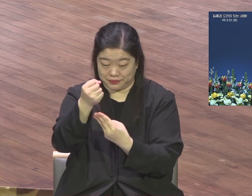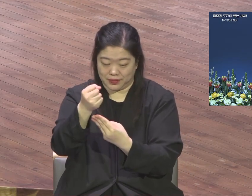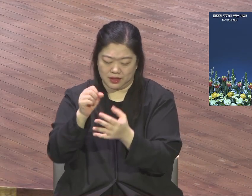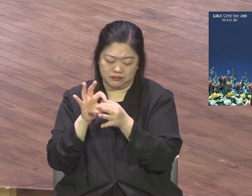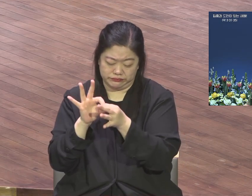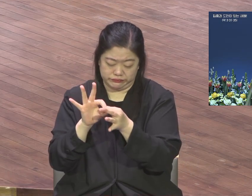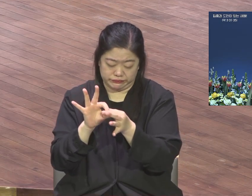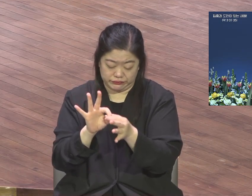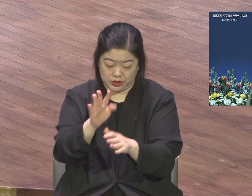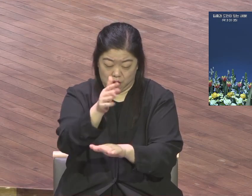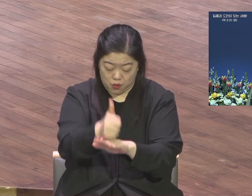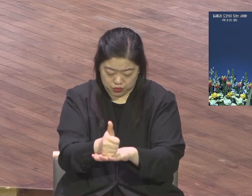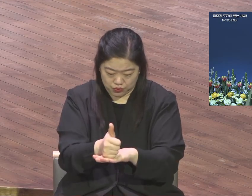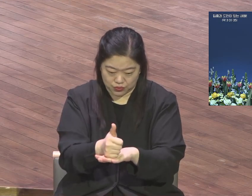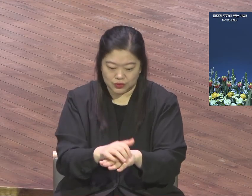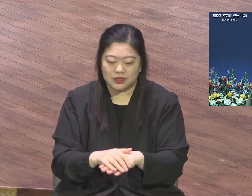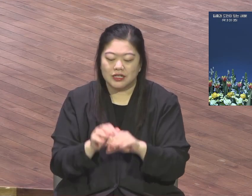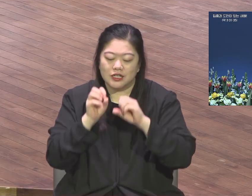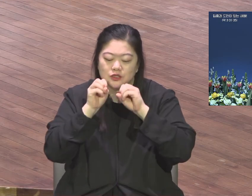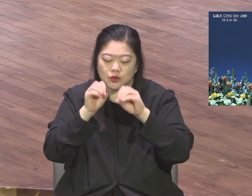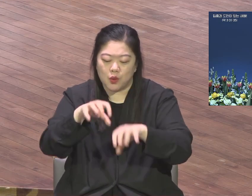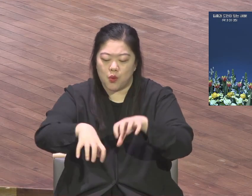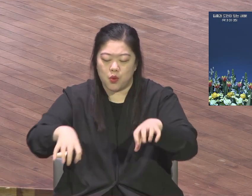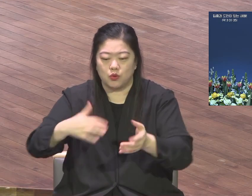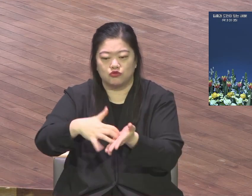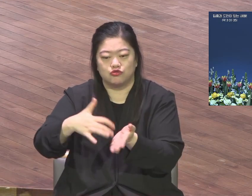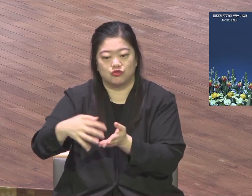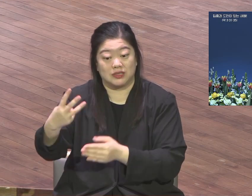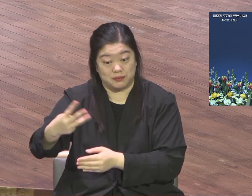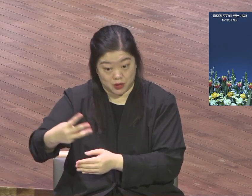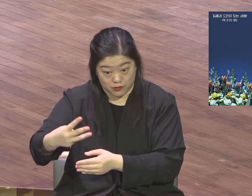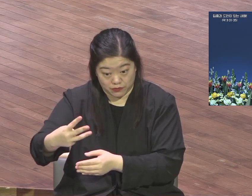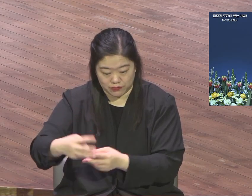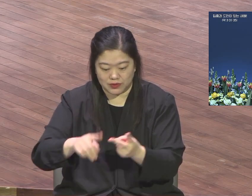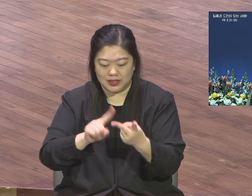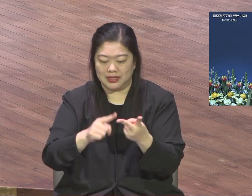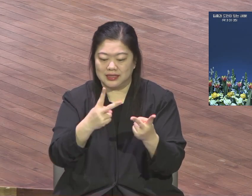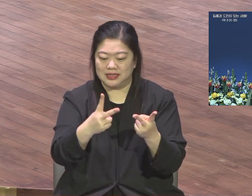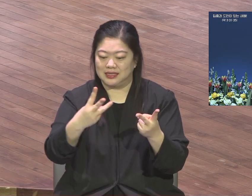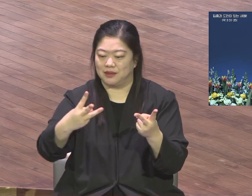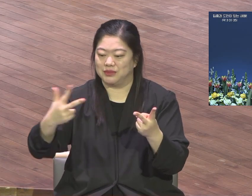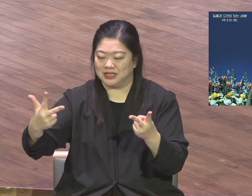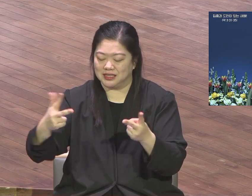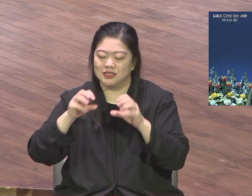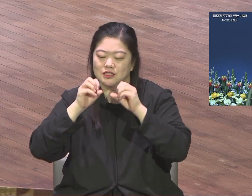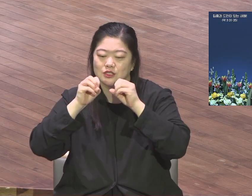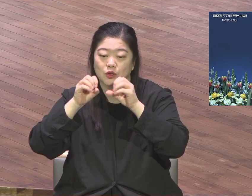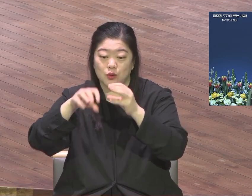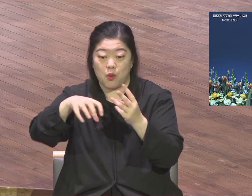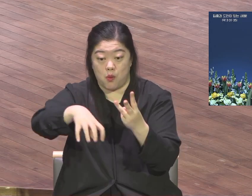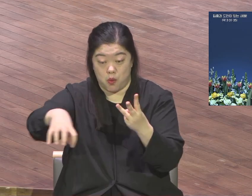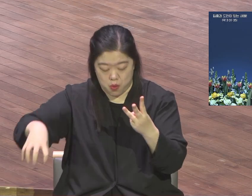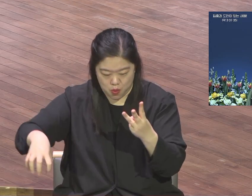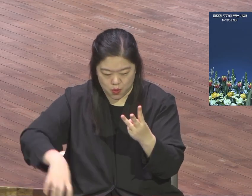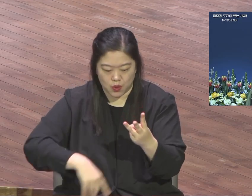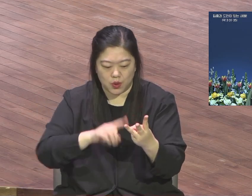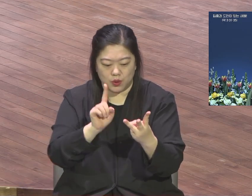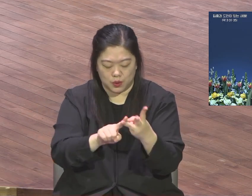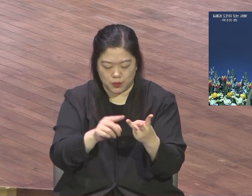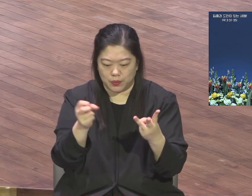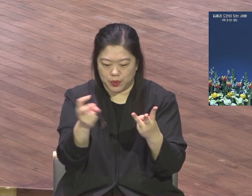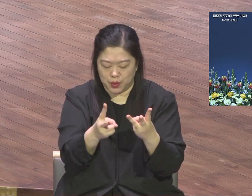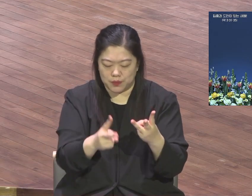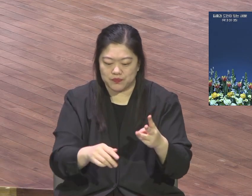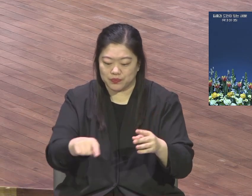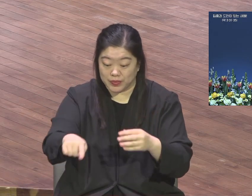출석, 3천 개의 현장 말씀 운동, 237 선교 망대를 세우는 도전을 우리는 하는 것입니다.